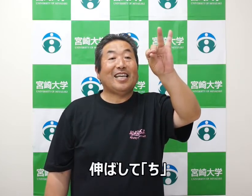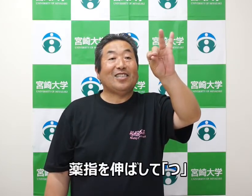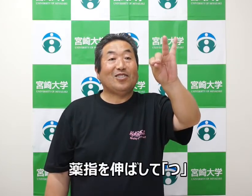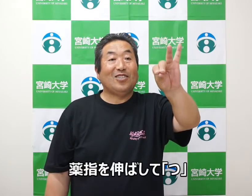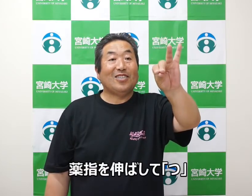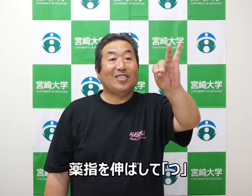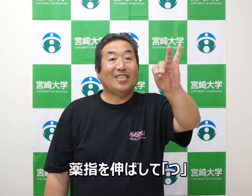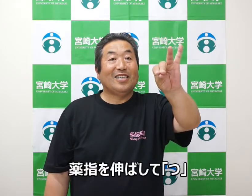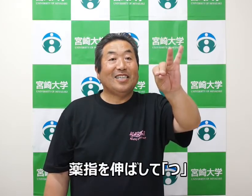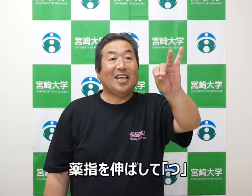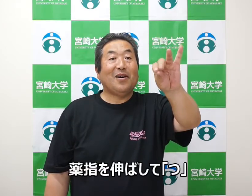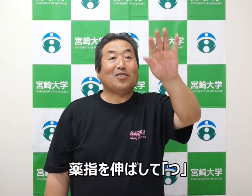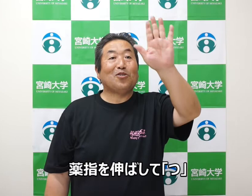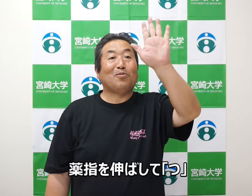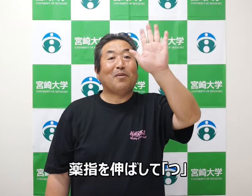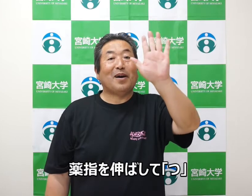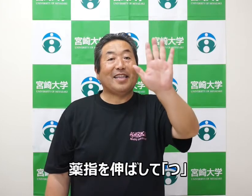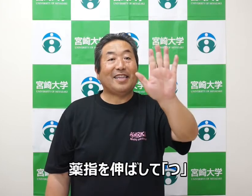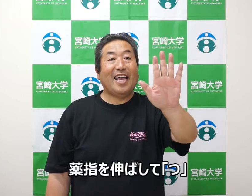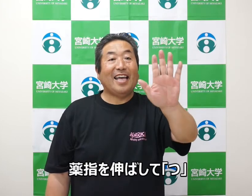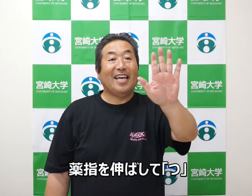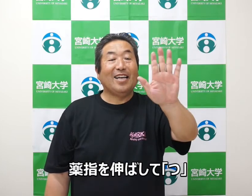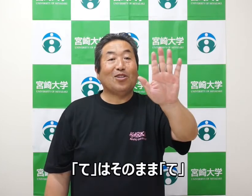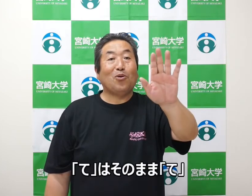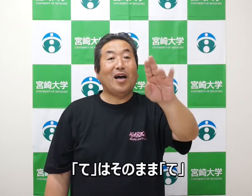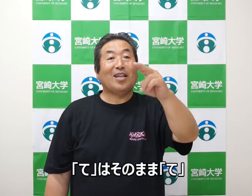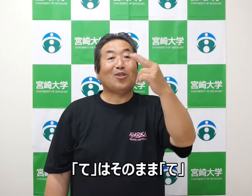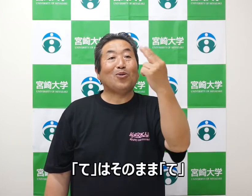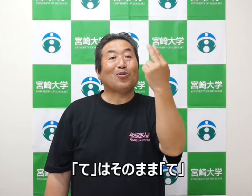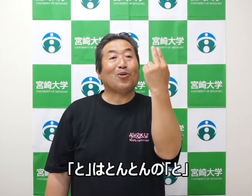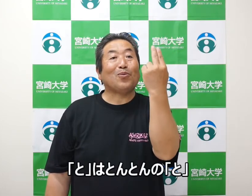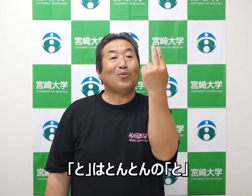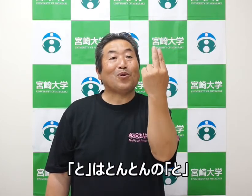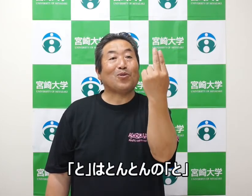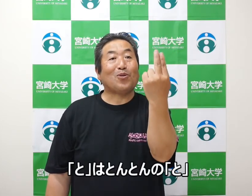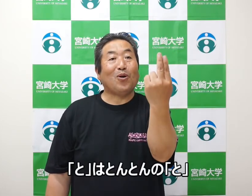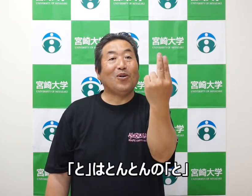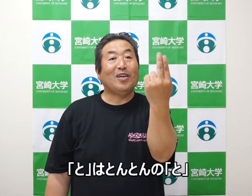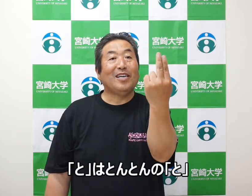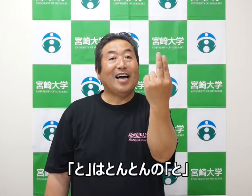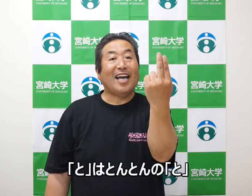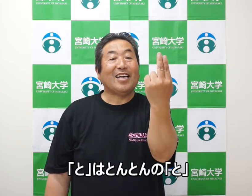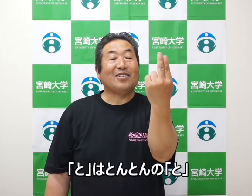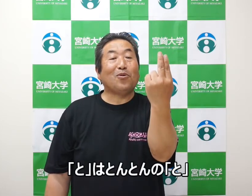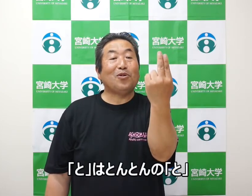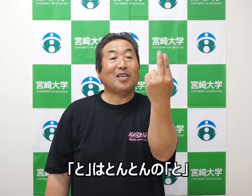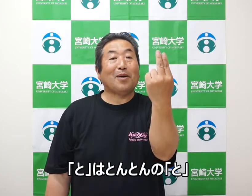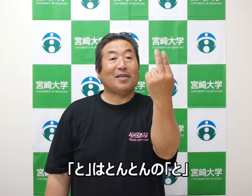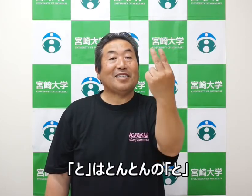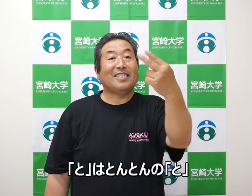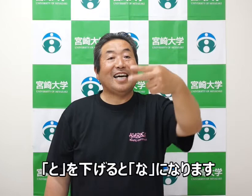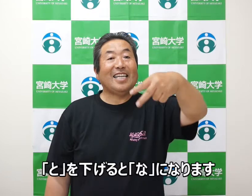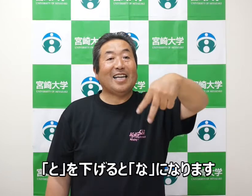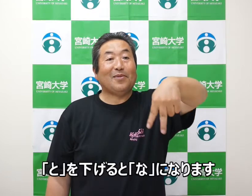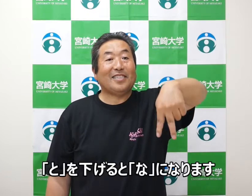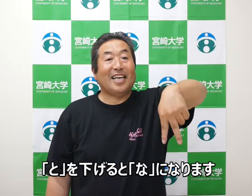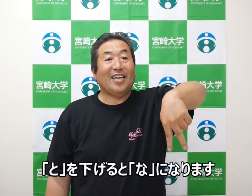つ、手はそのまま、で、とはトントンの、と、はい、で、これを下げます。なになります。 N、